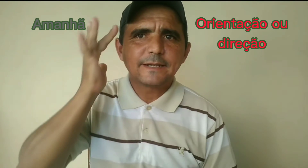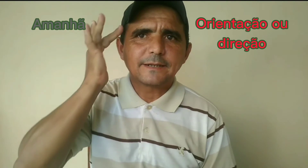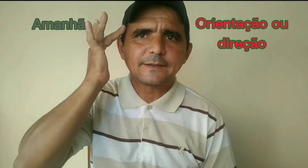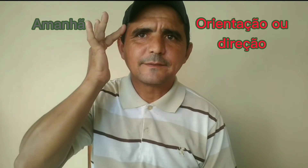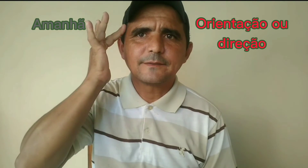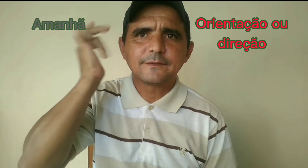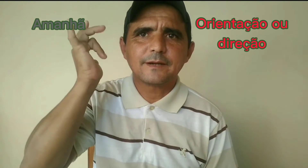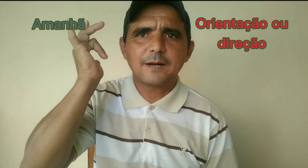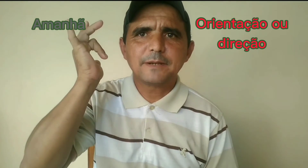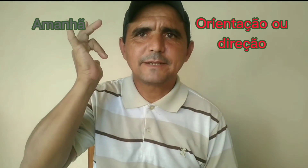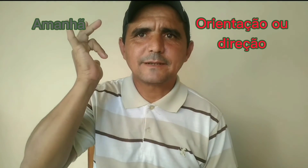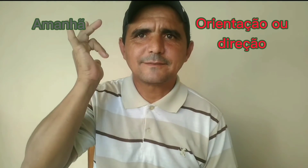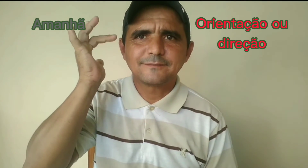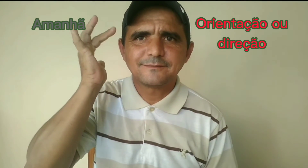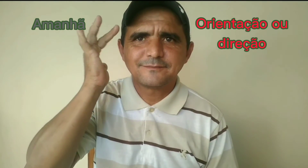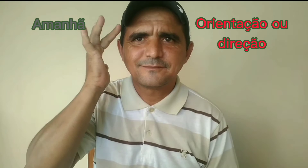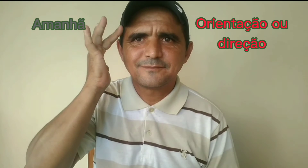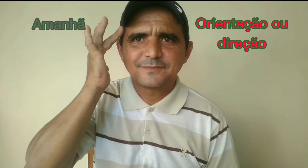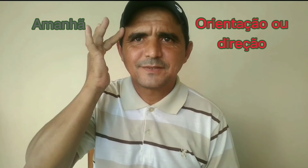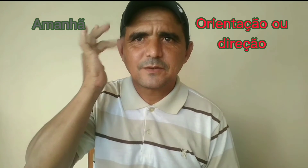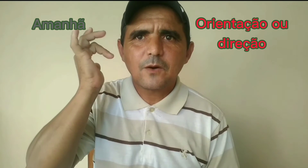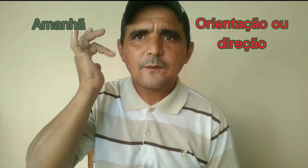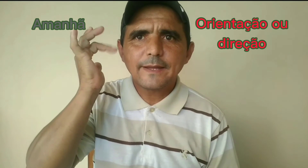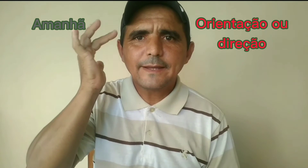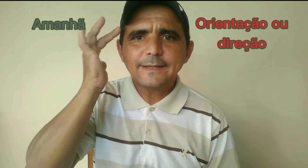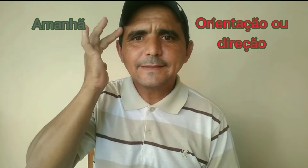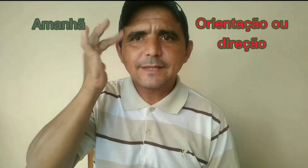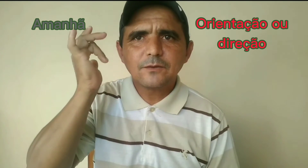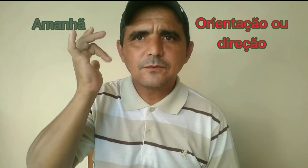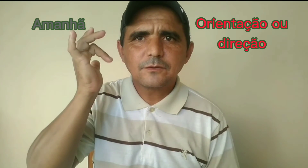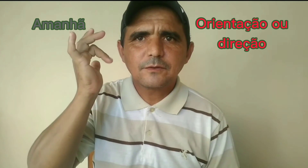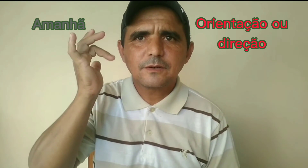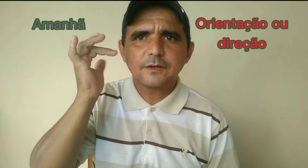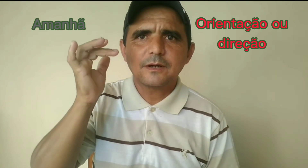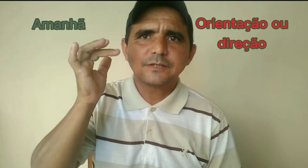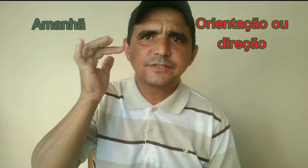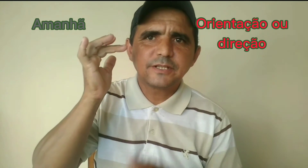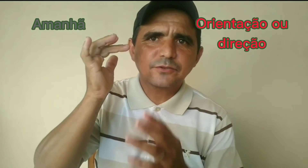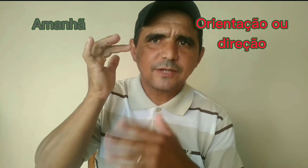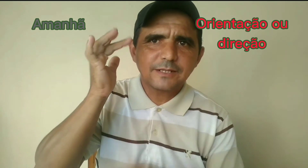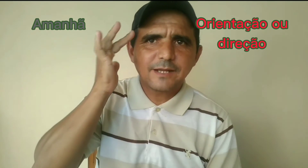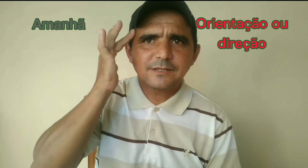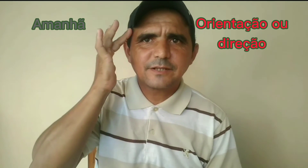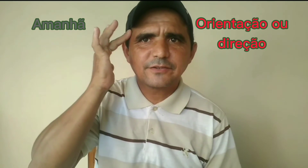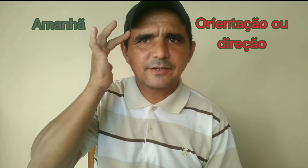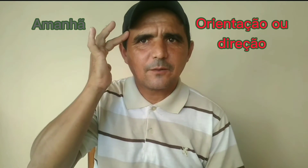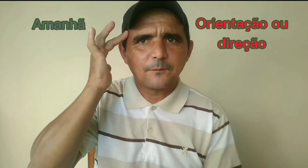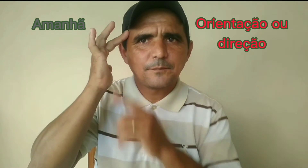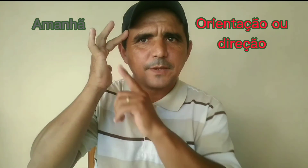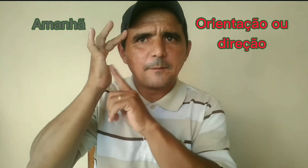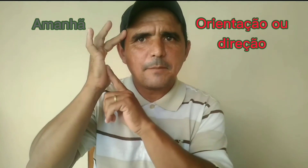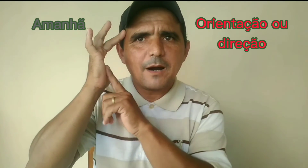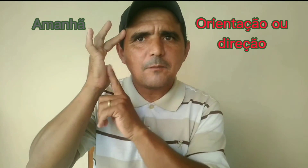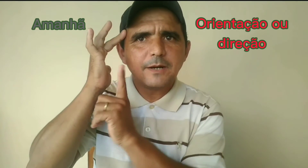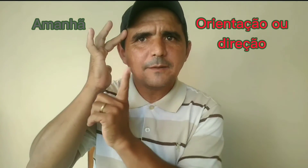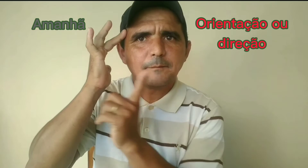amanhã. Amanhã. Qual é então a direcionalidade desse sinal? Palma